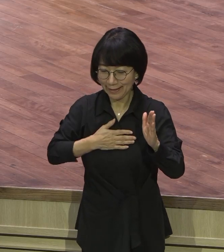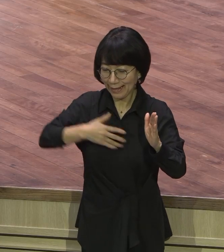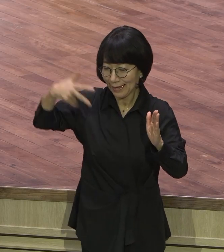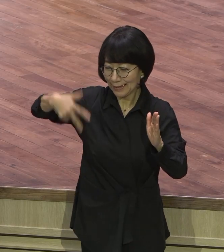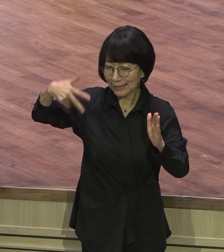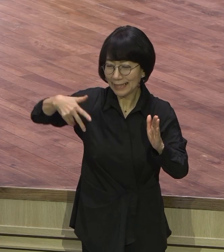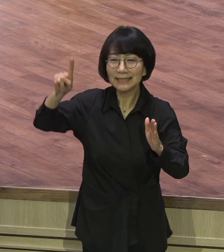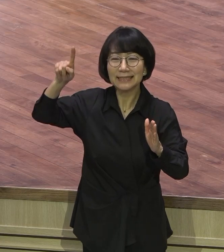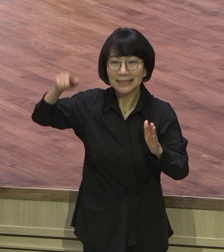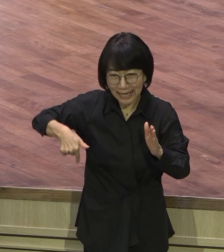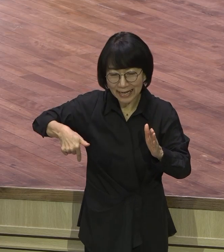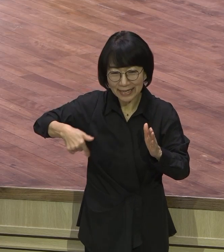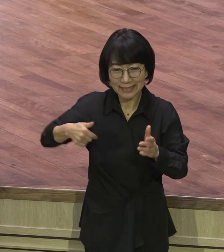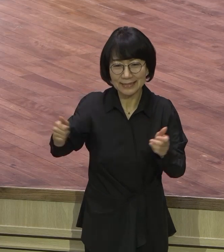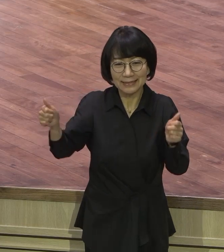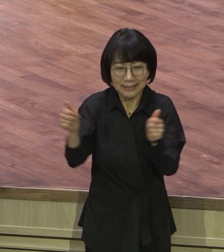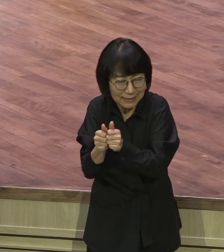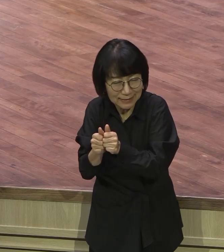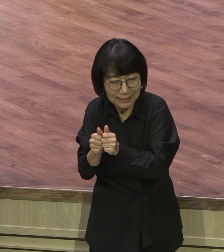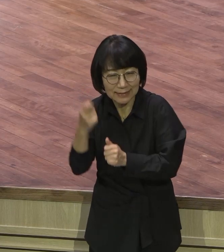기도 없이는 안 되는 거예요